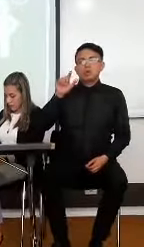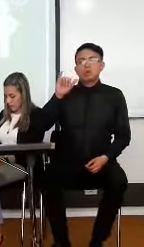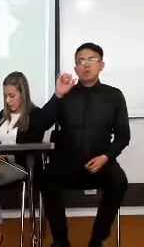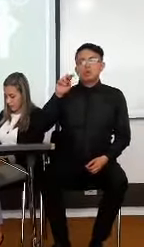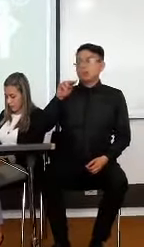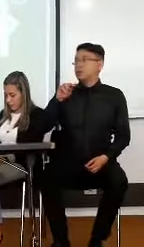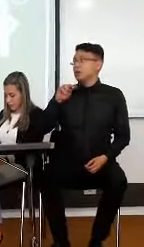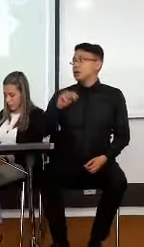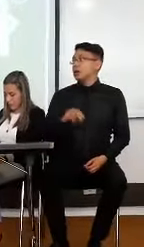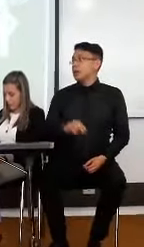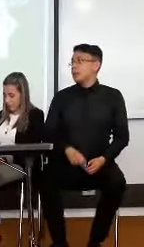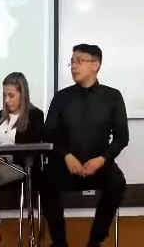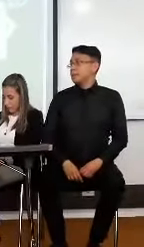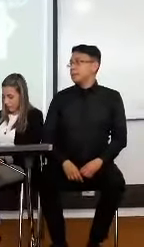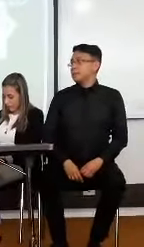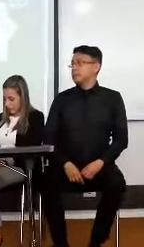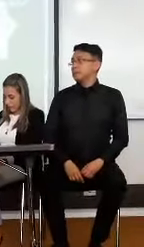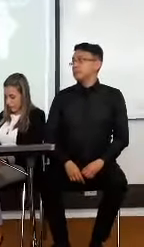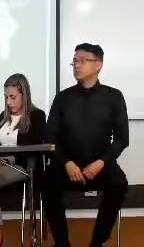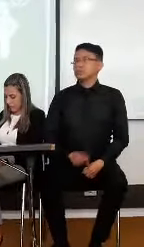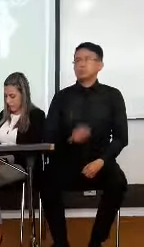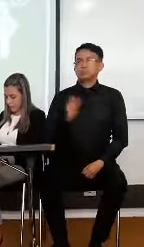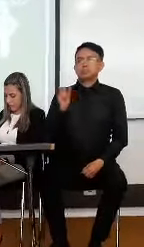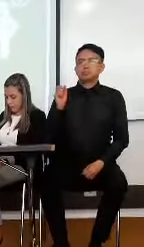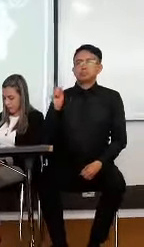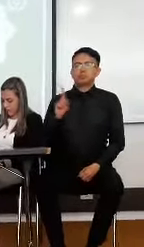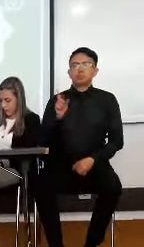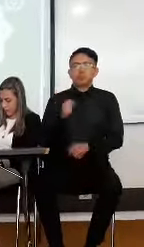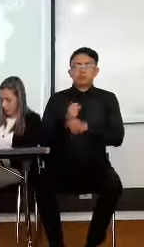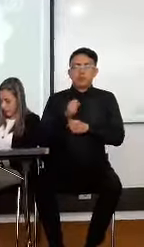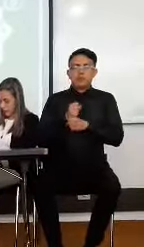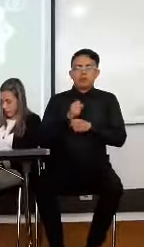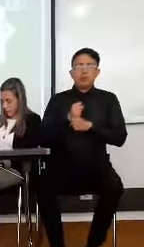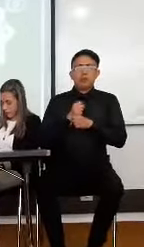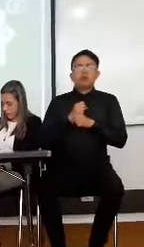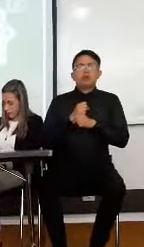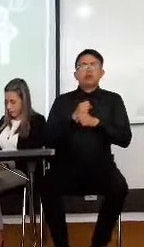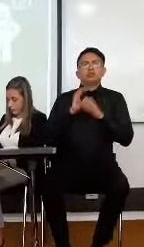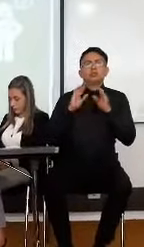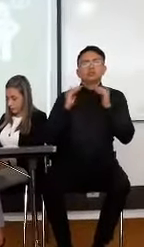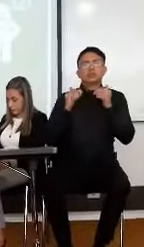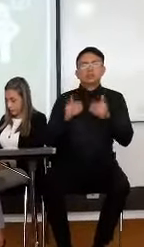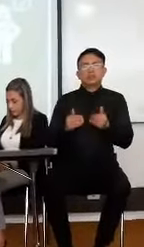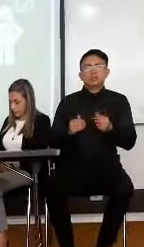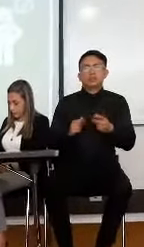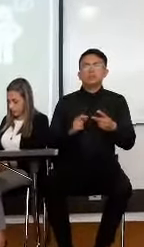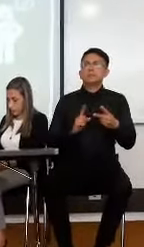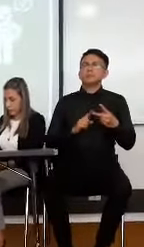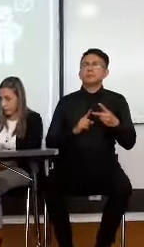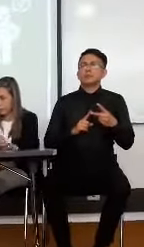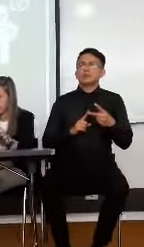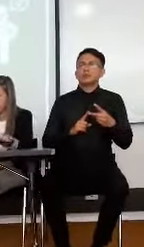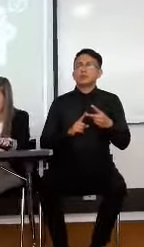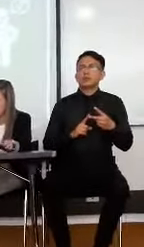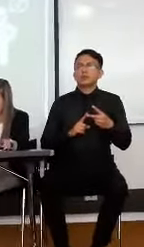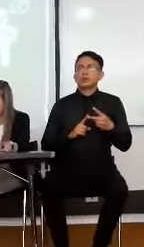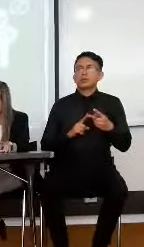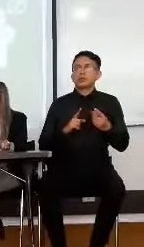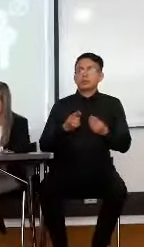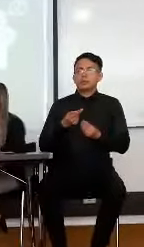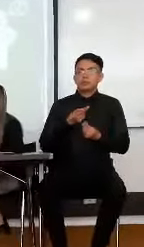Él es una persona que ha trabajado también de cerca con el tema de la discapacidad. Contó con el apoyo de un